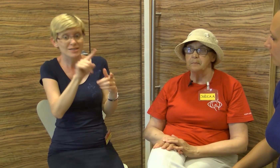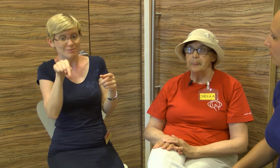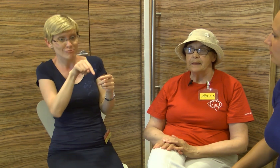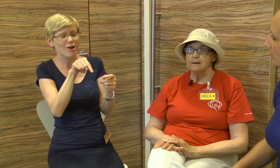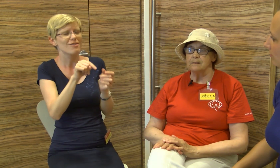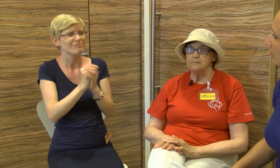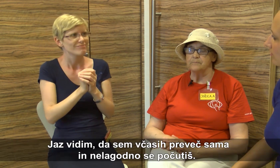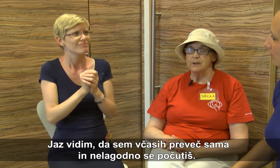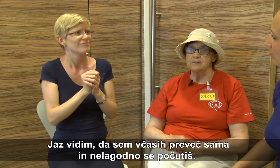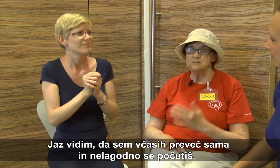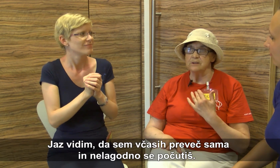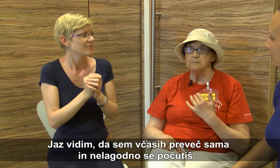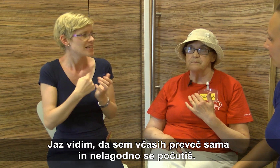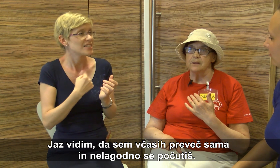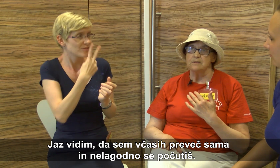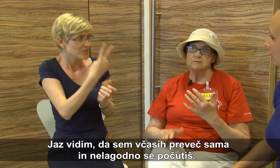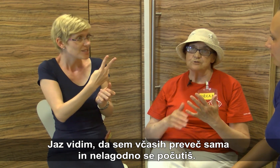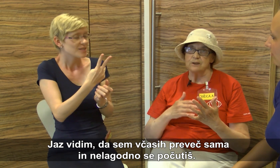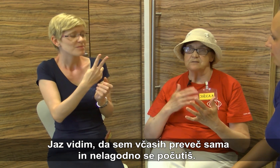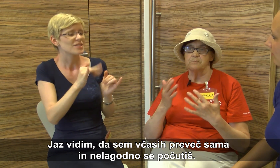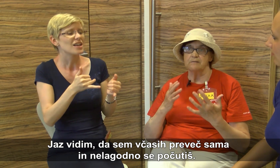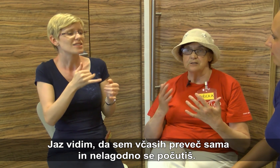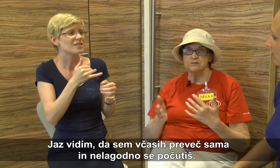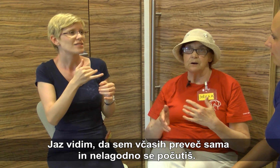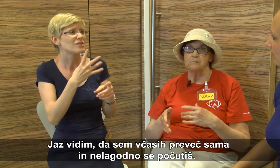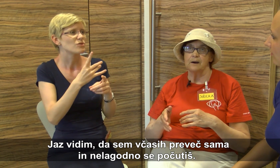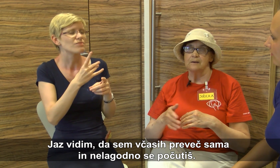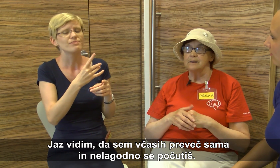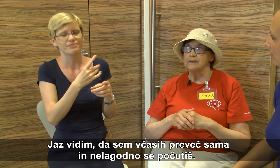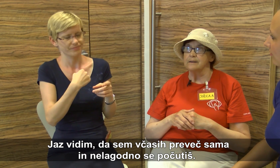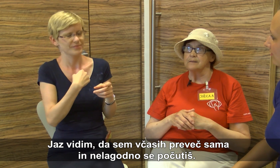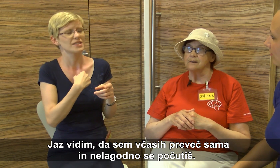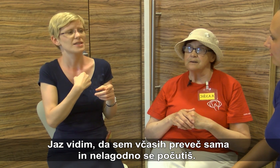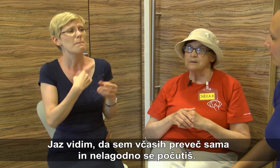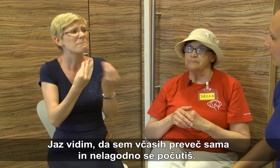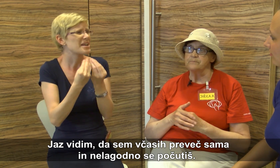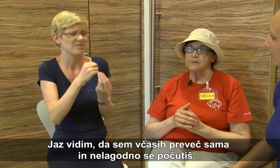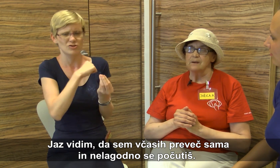naprej. Jaz vidim, da sem včasih preveč sama in